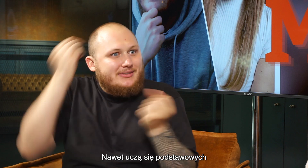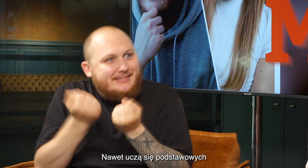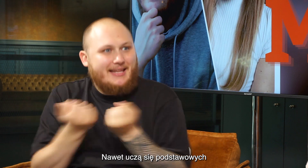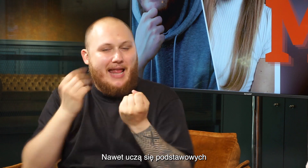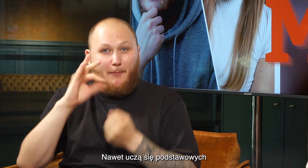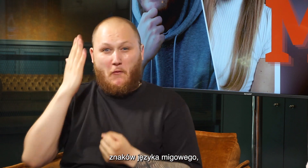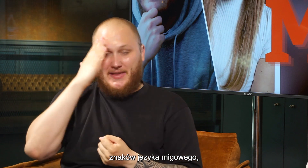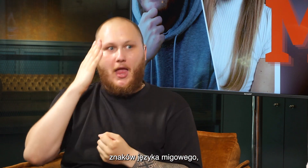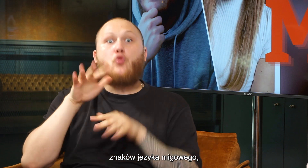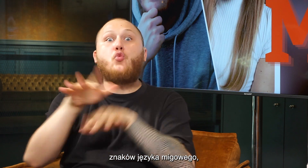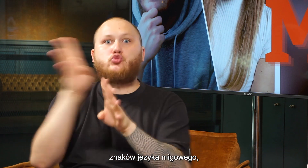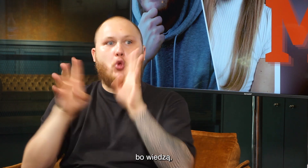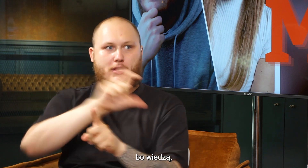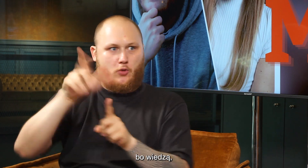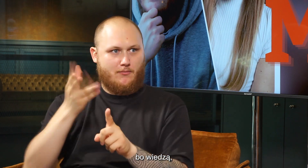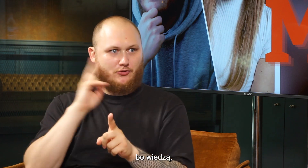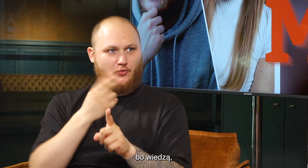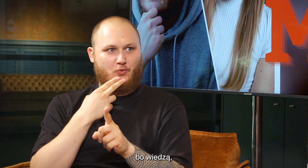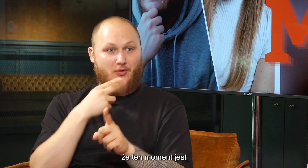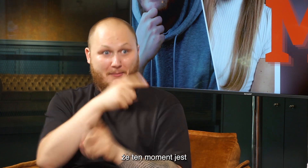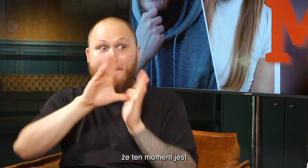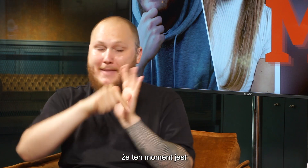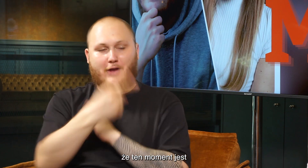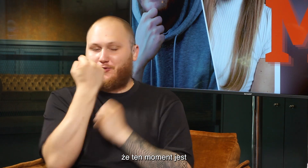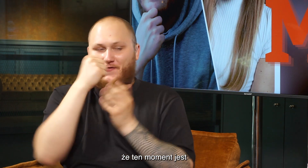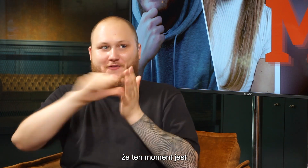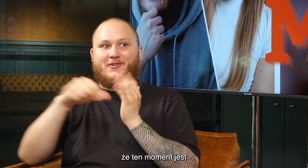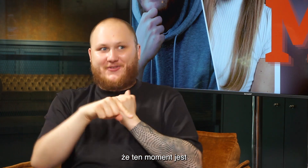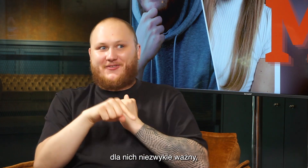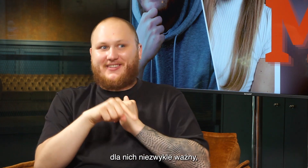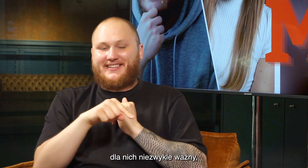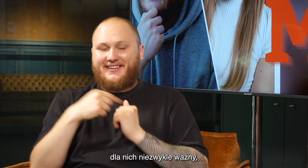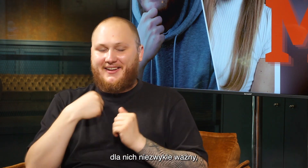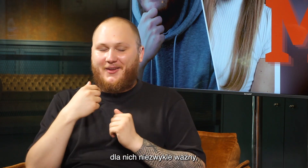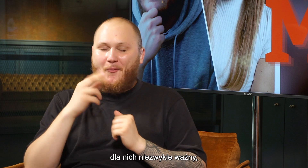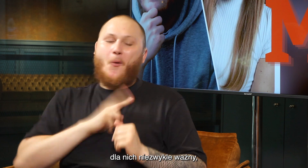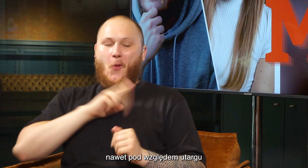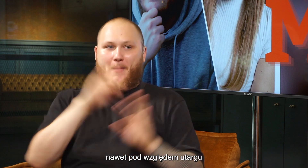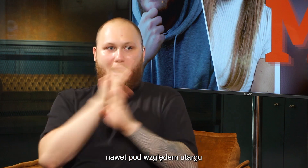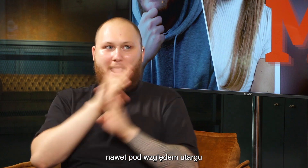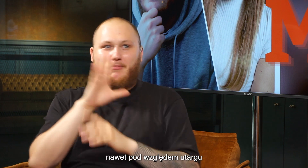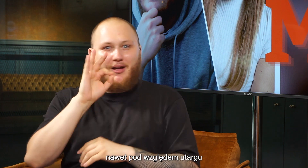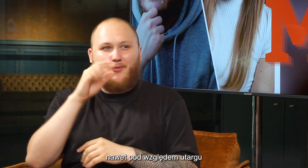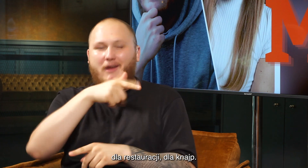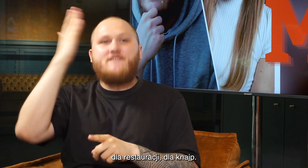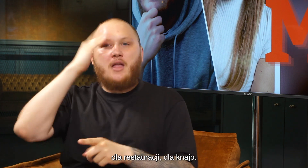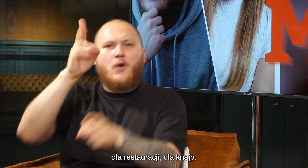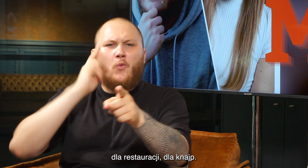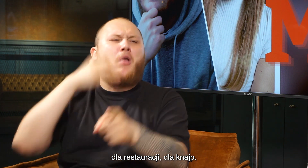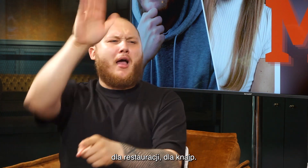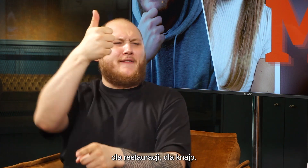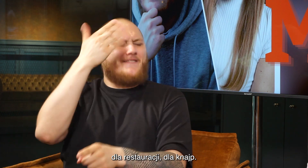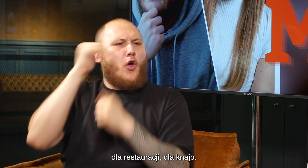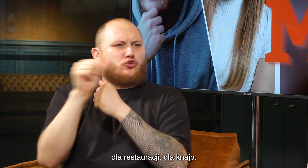Nawet uczą się podstawowych znaków języka migowego, bo wiedzą, że ten moment jest dla nich niezwykle ważny pod względem utargu dla